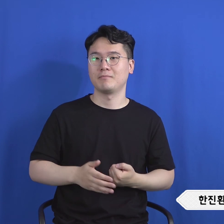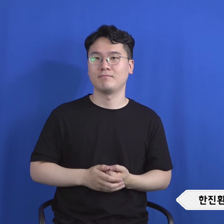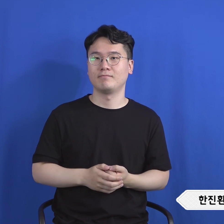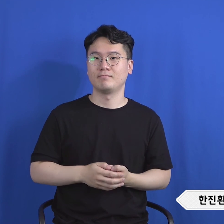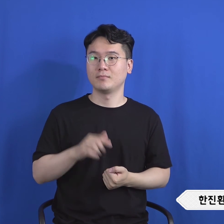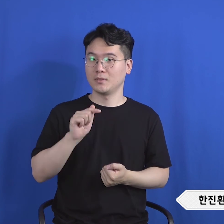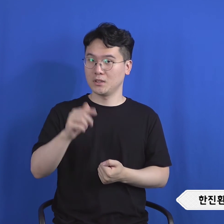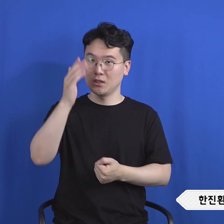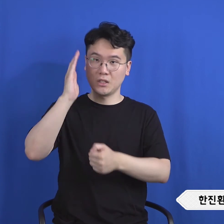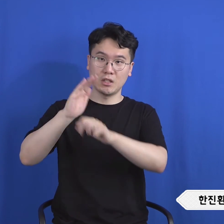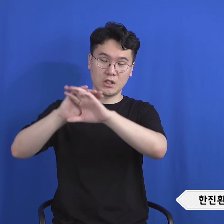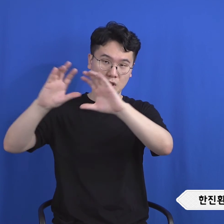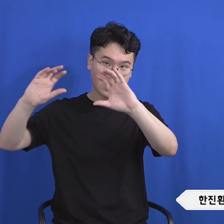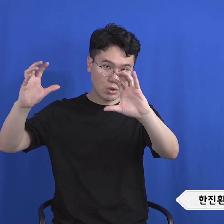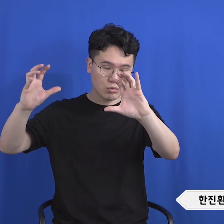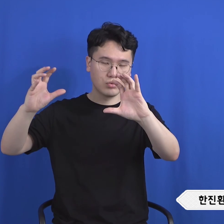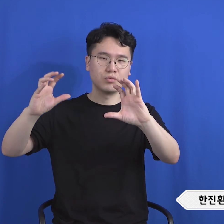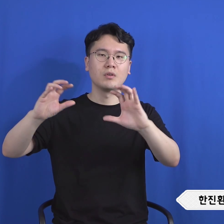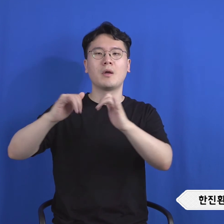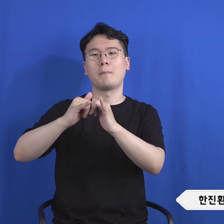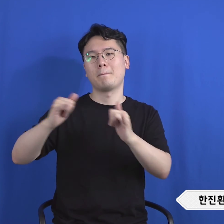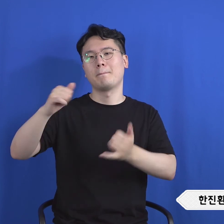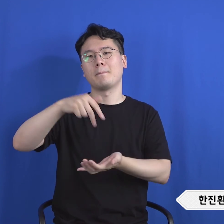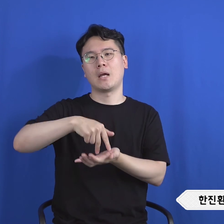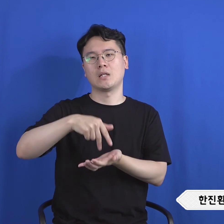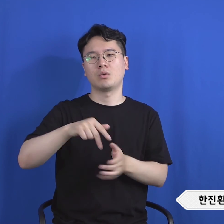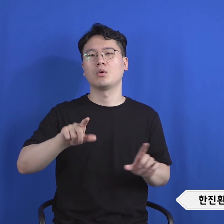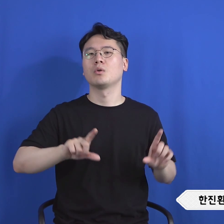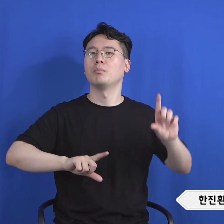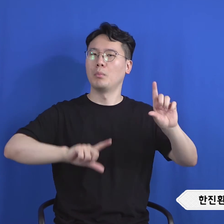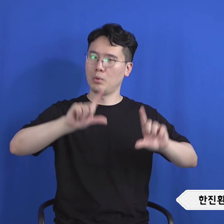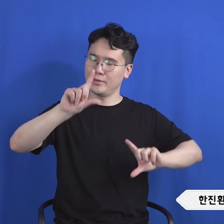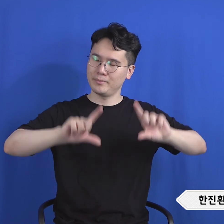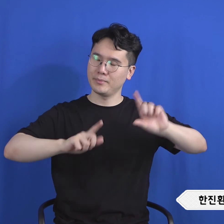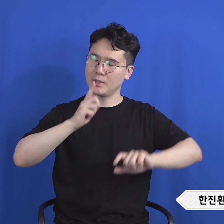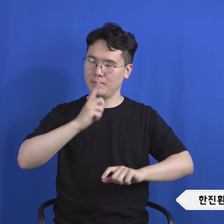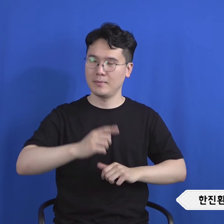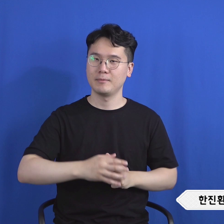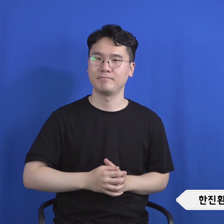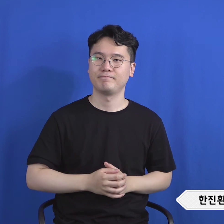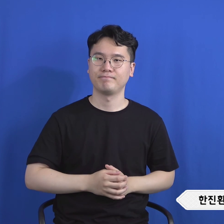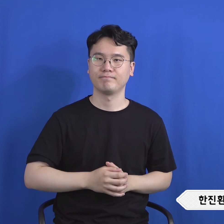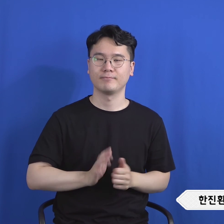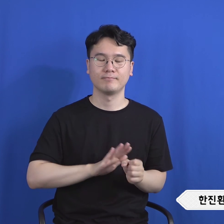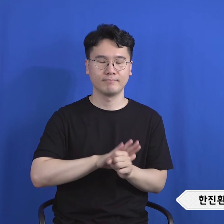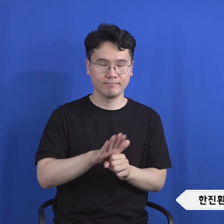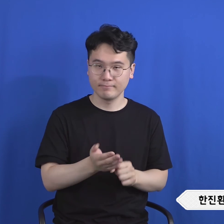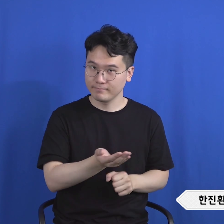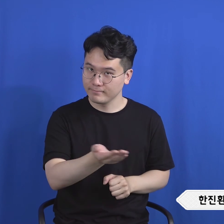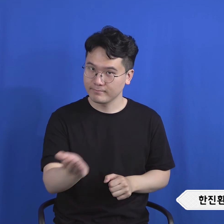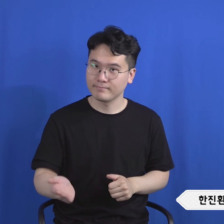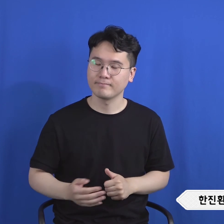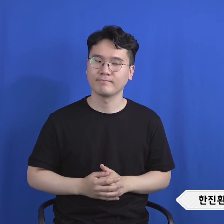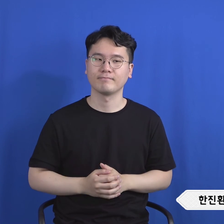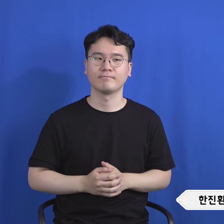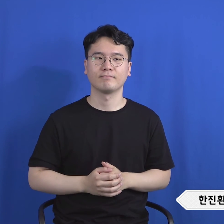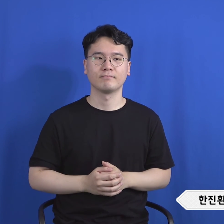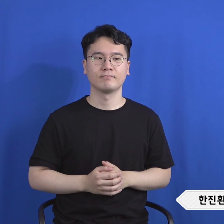그것이 천국 백성의 모습입니다. 예수님을 정말로 만난 사람의 모습입니다. 사랑하는 성도